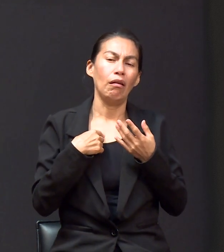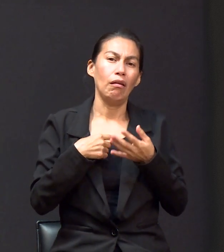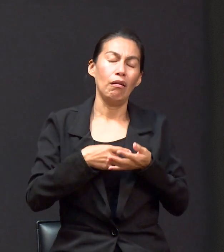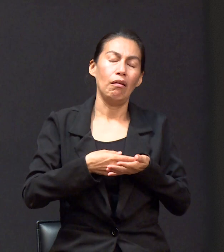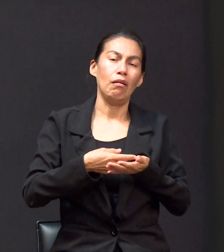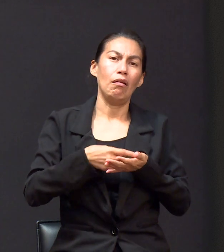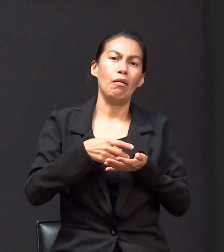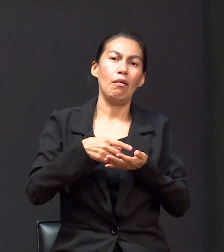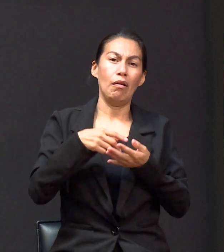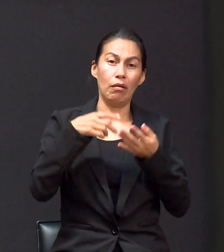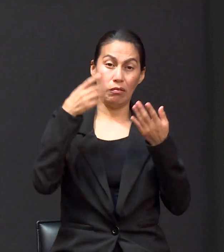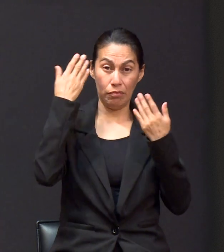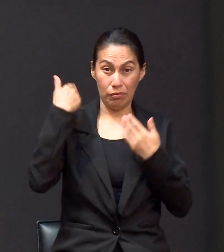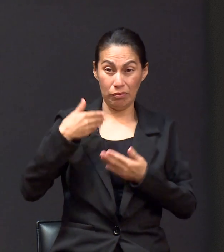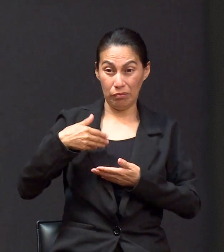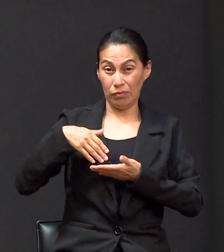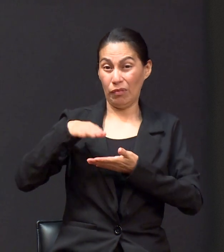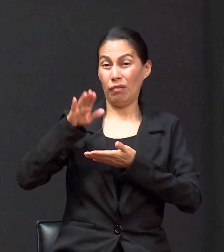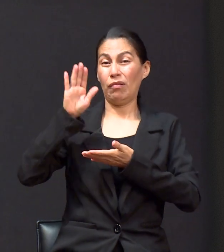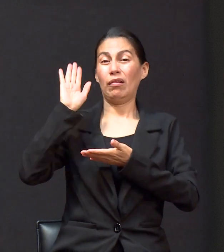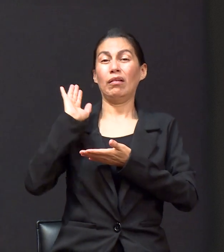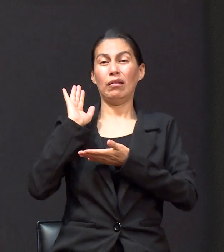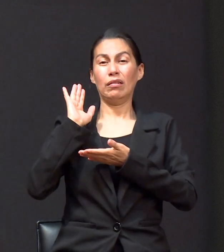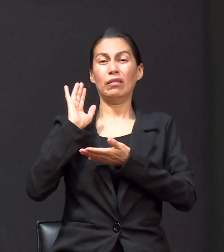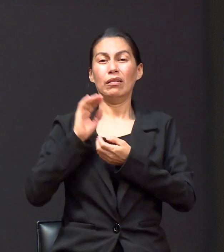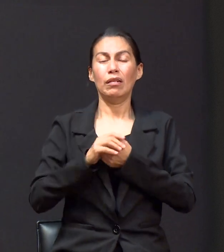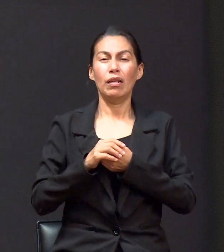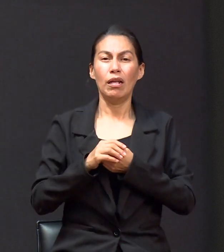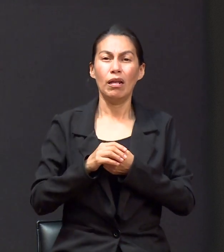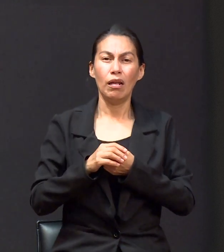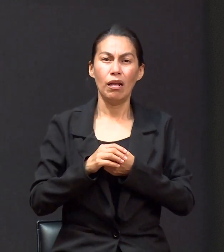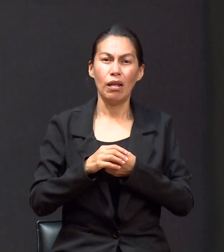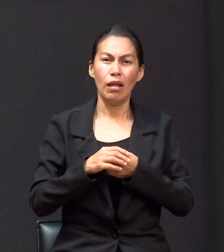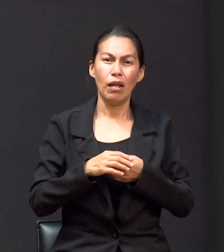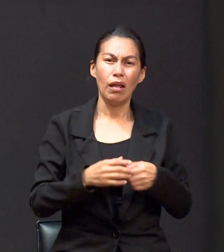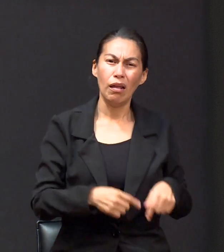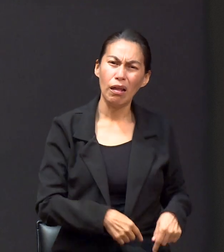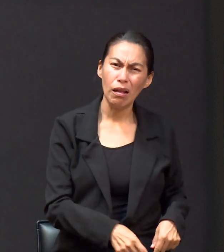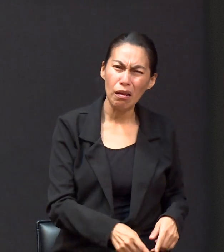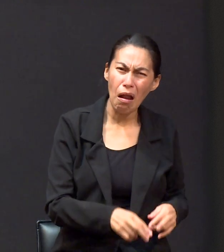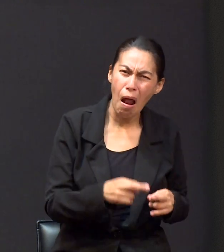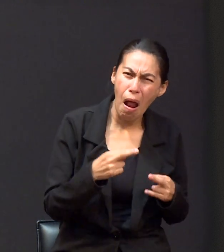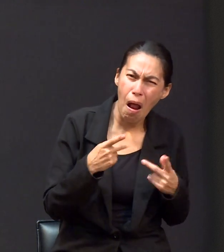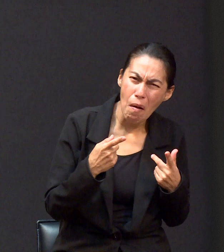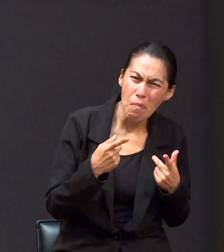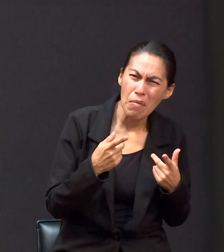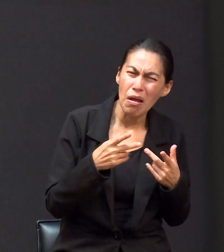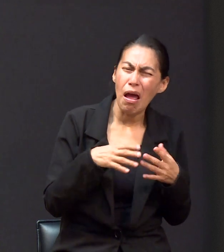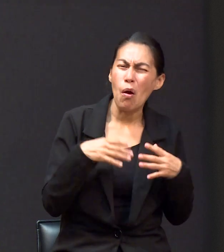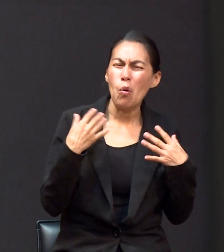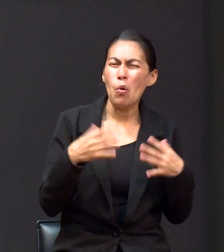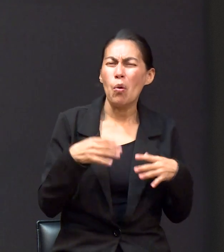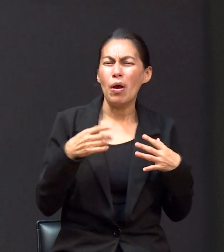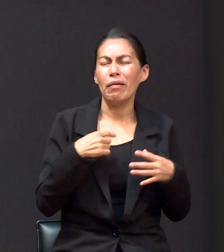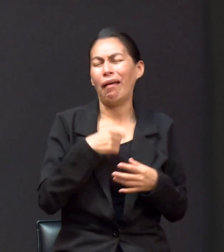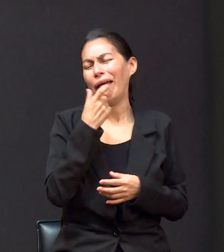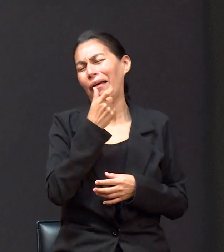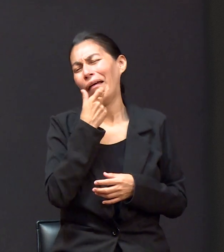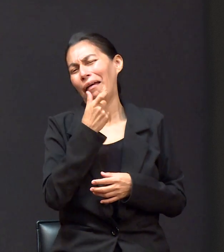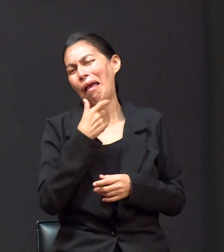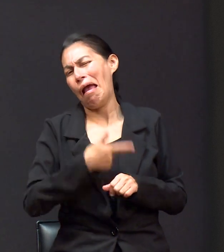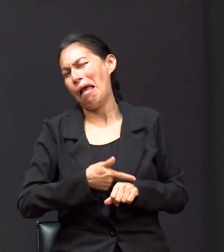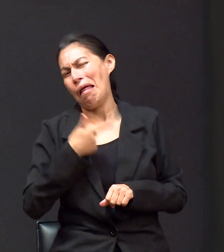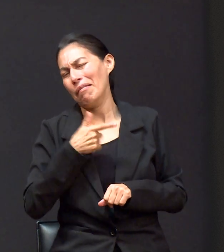me doblé, me fui de espalda y me rompí la tibia y el peroné sin darme cuenta. Solo me empecé a reír porque no pensé que fuera tan